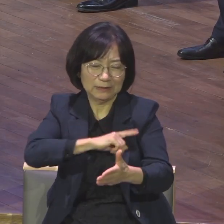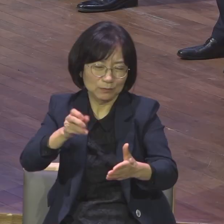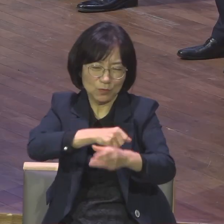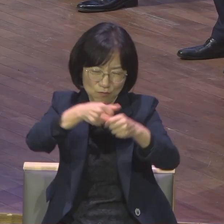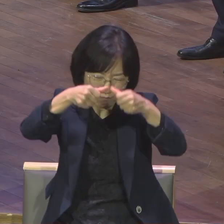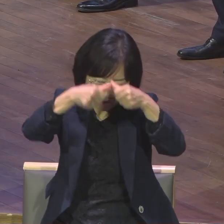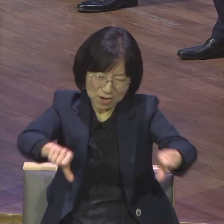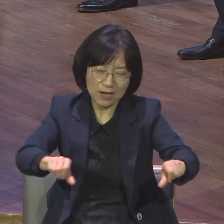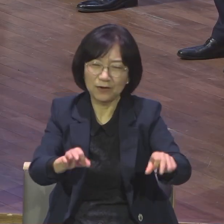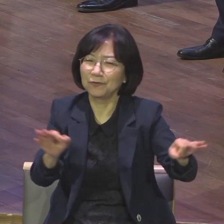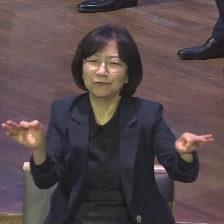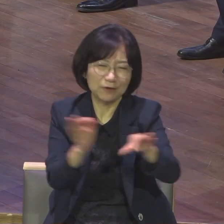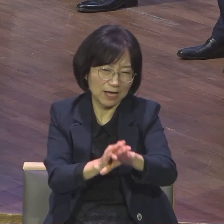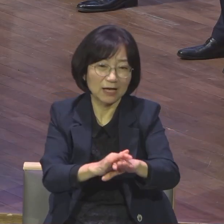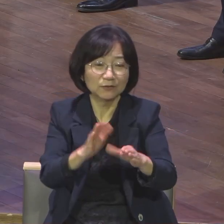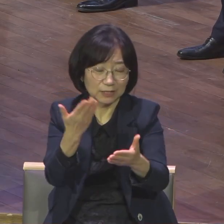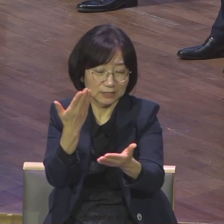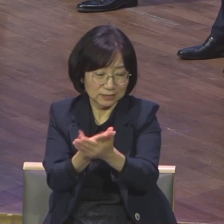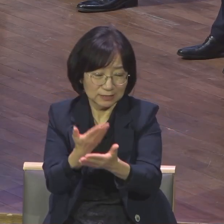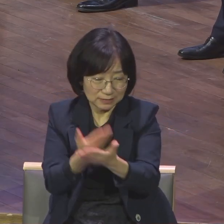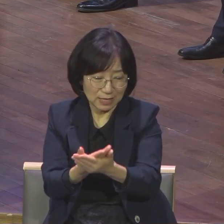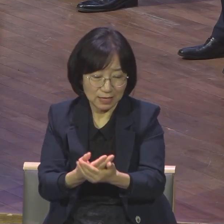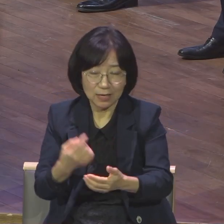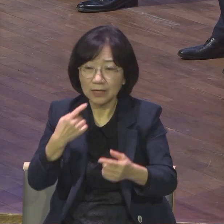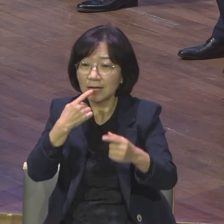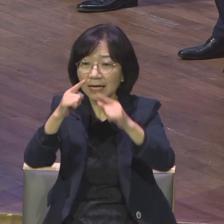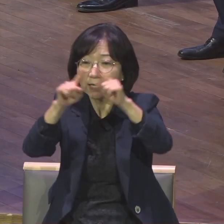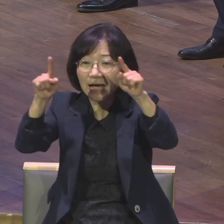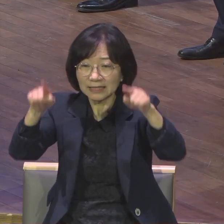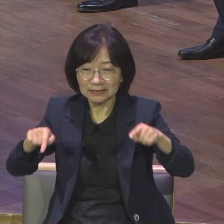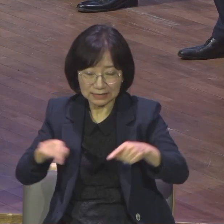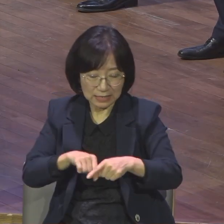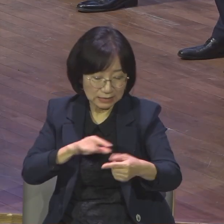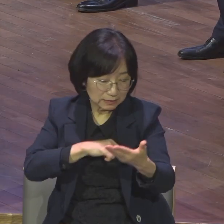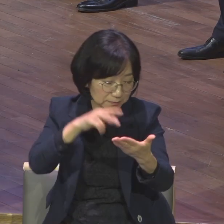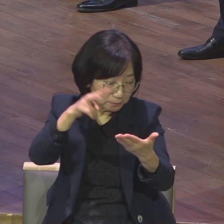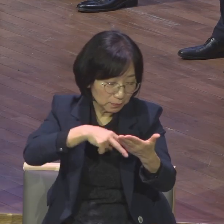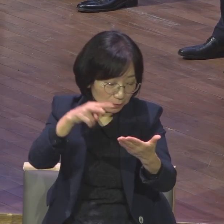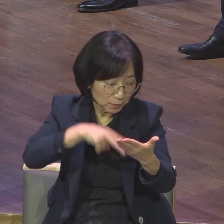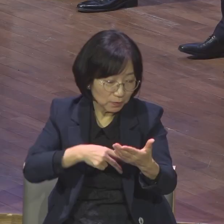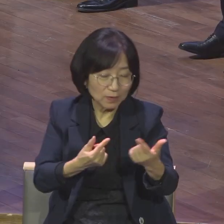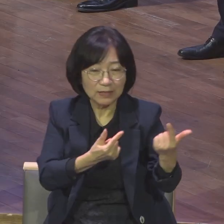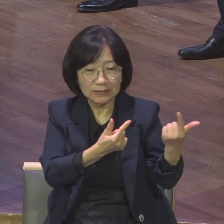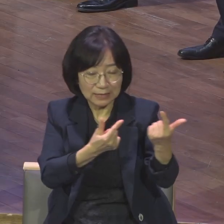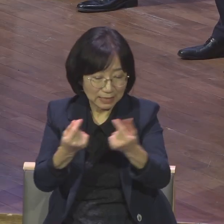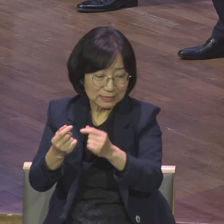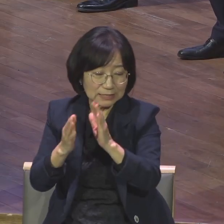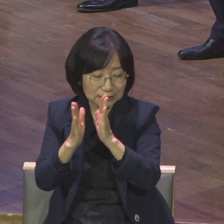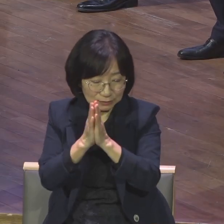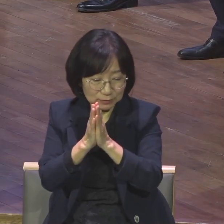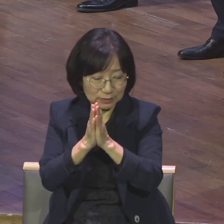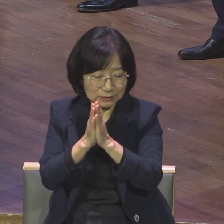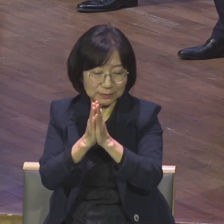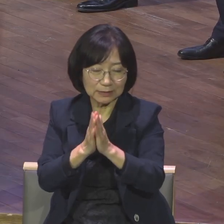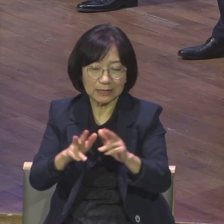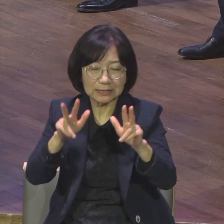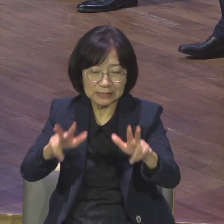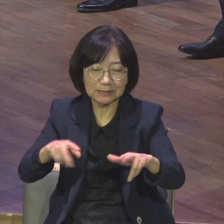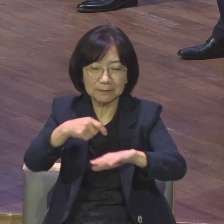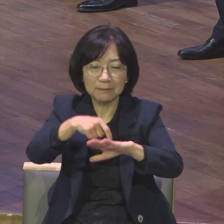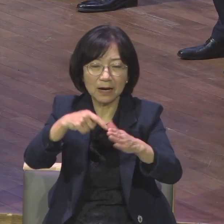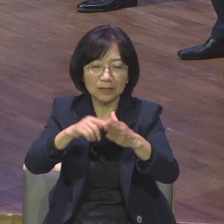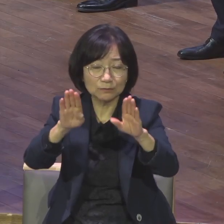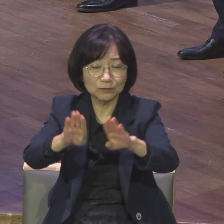하여 주옵소서. 우리 기도 카드에는 성도님들이 눈물로 기도하는 불신 가족 이름이 쓰여져 있습니다. 하나님 이 시간 이들의 마음을 지금